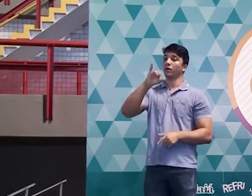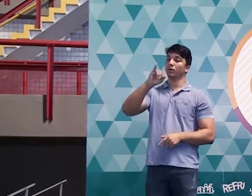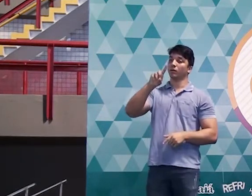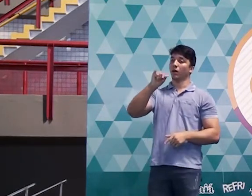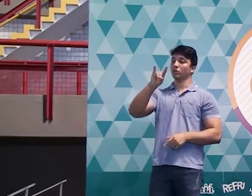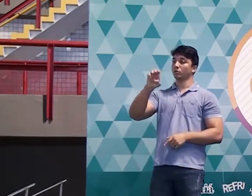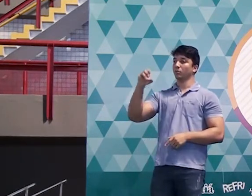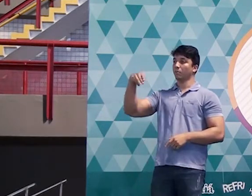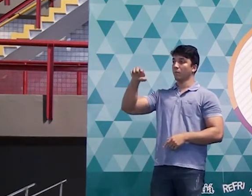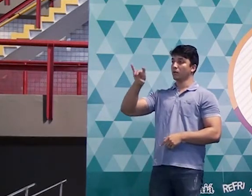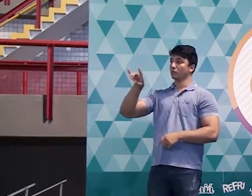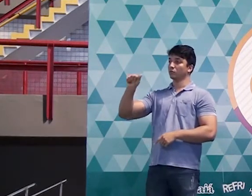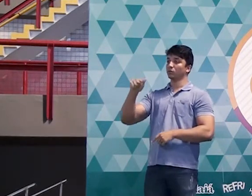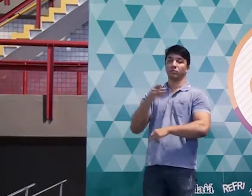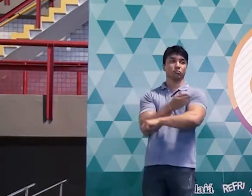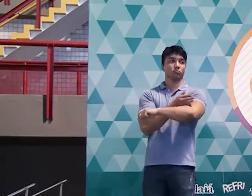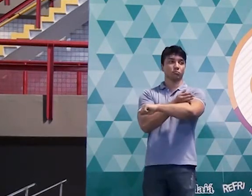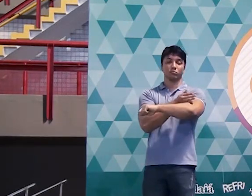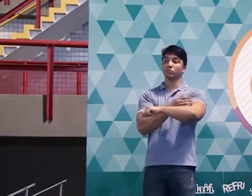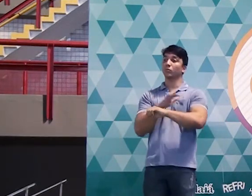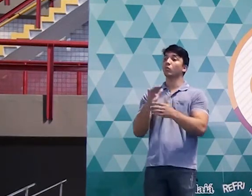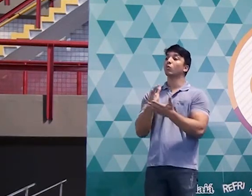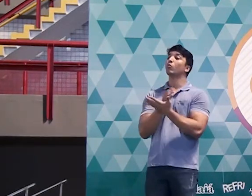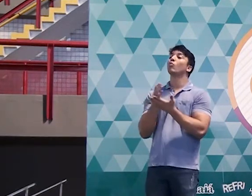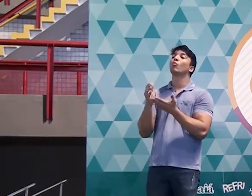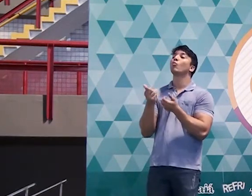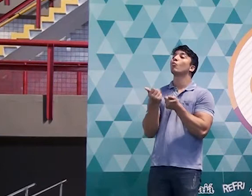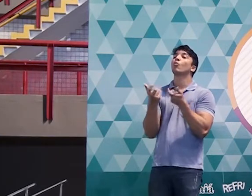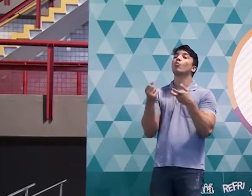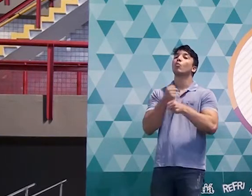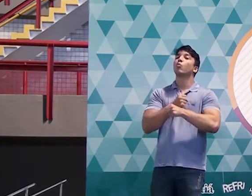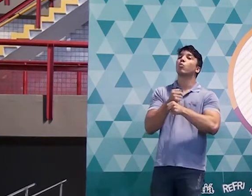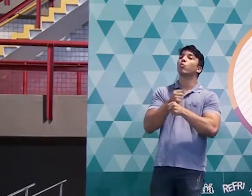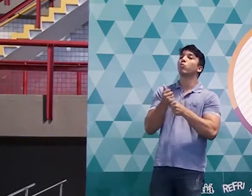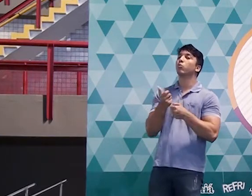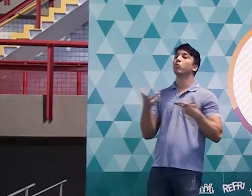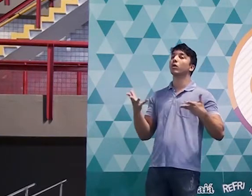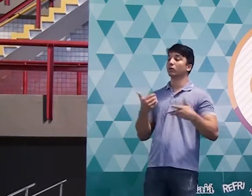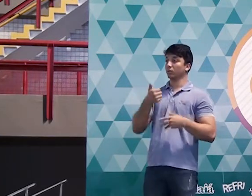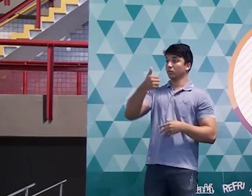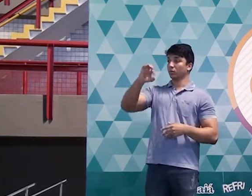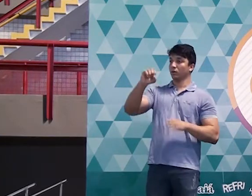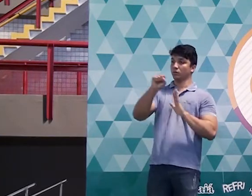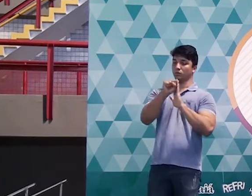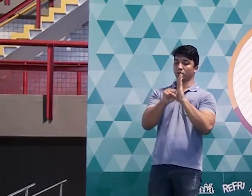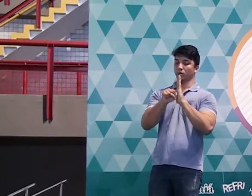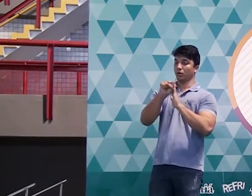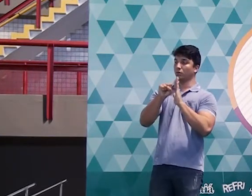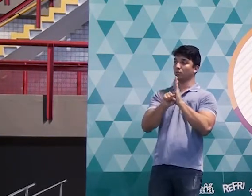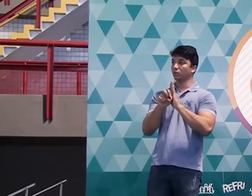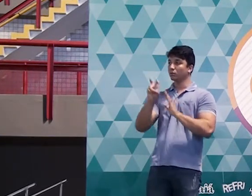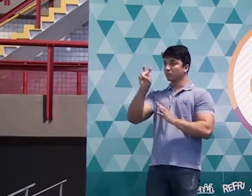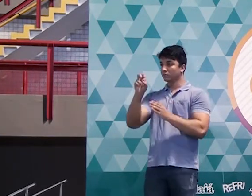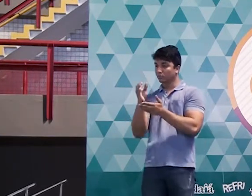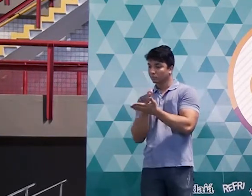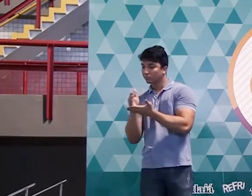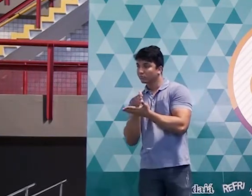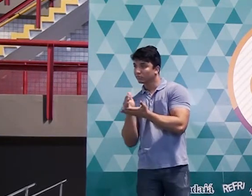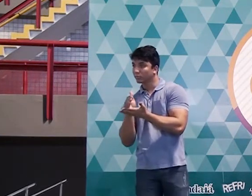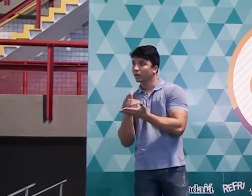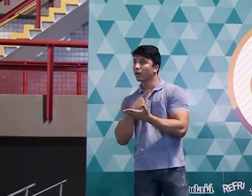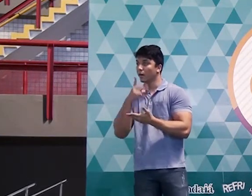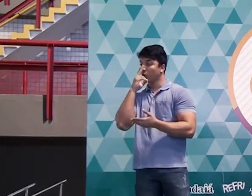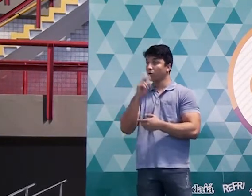Média. A Idade Média dura 10 séculos, tá certo? Os 5 primeiros séculos a gente vai chamar de Alta